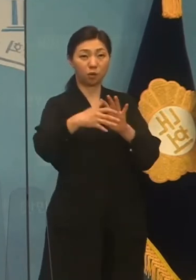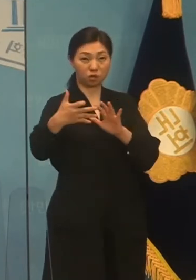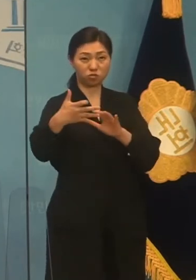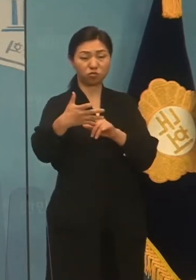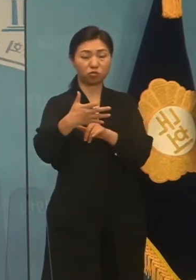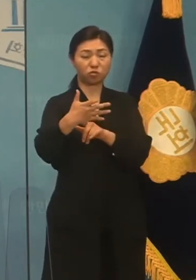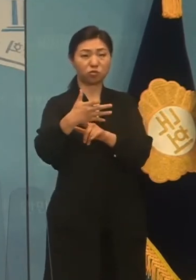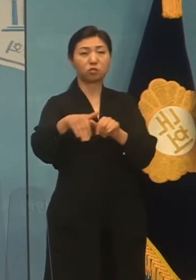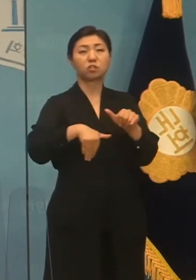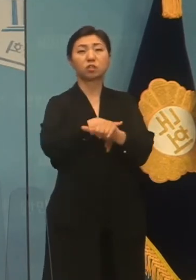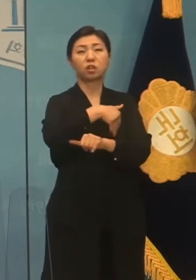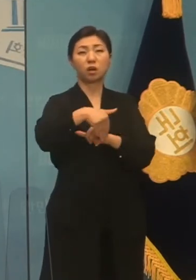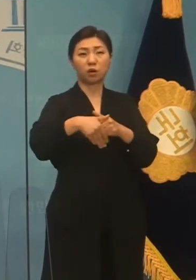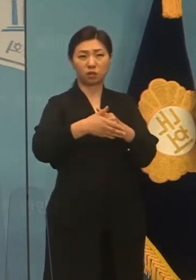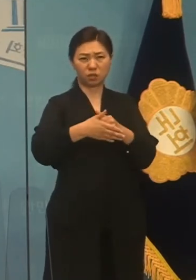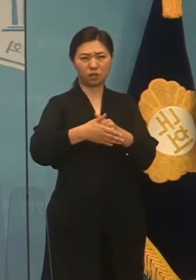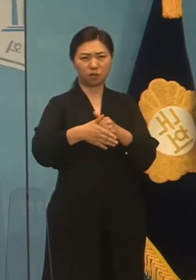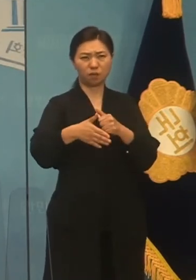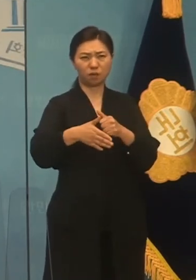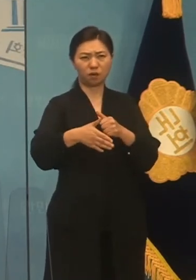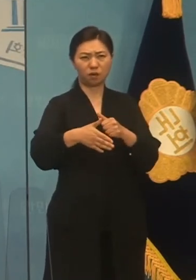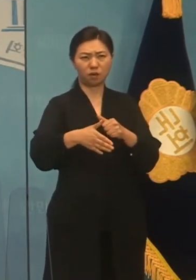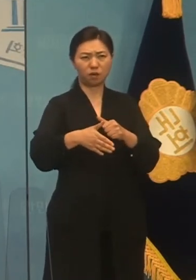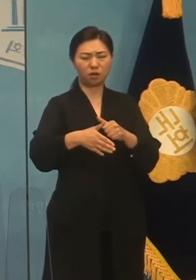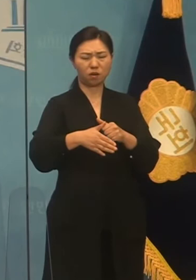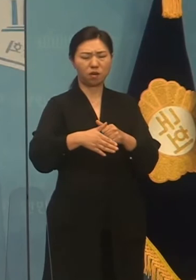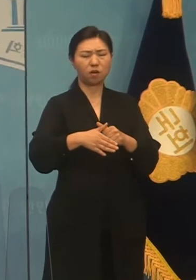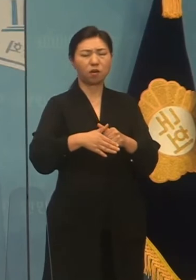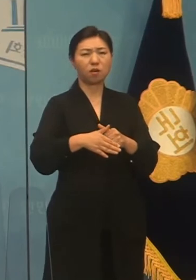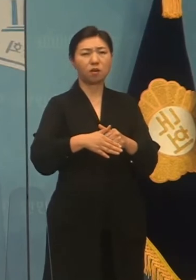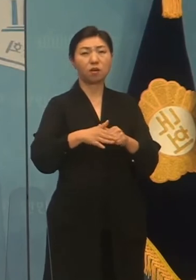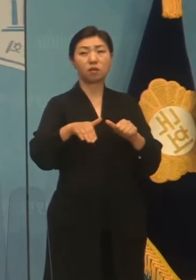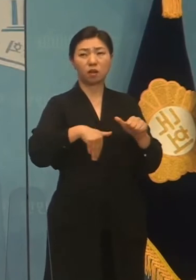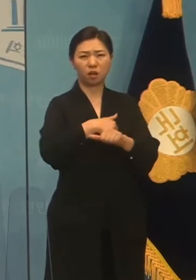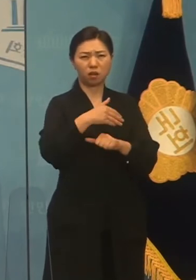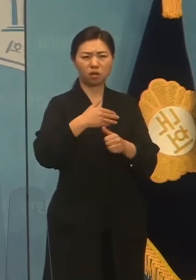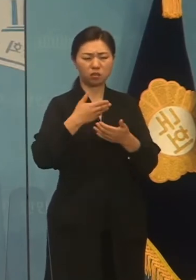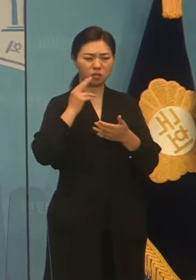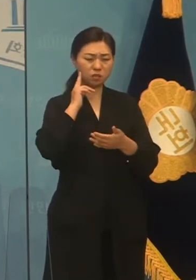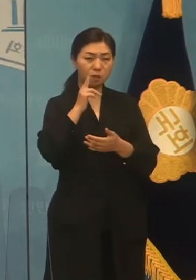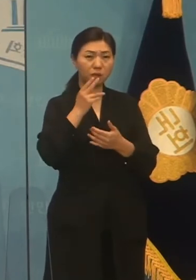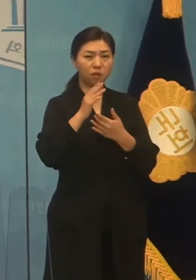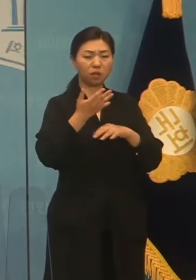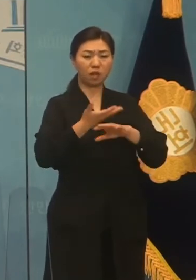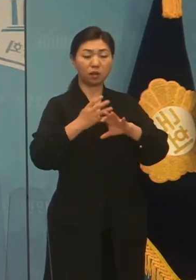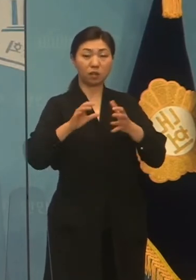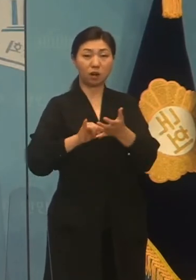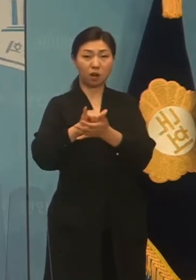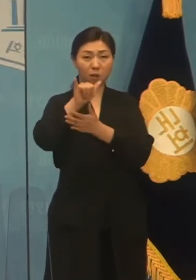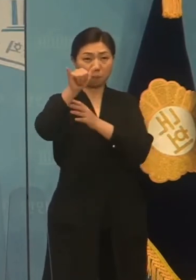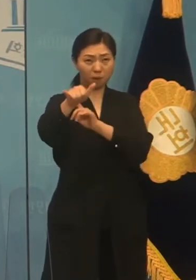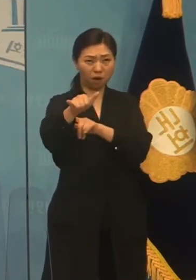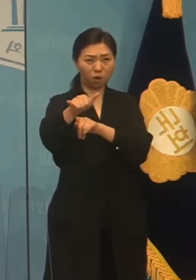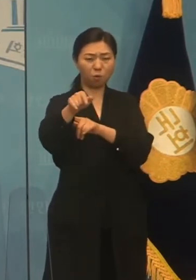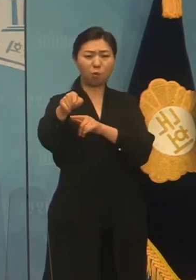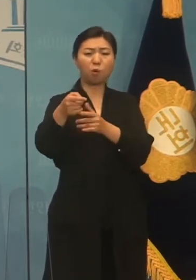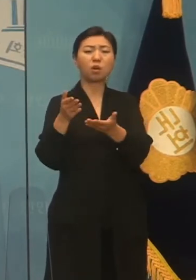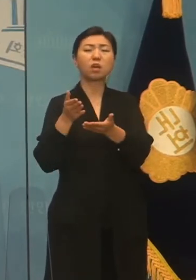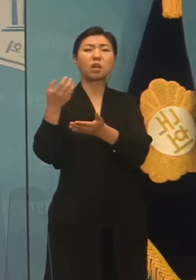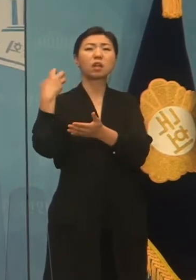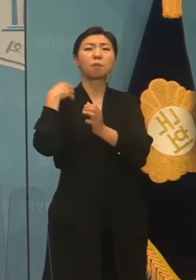코로나19로 지금처럼 엄중한 상황에서 다른 국가를 방문하고 관계자를 만나겠다는